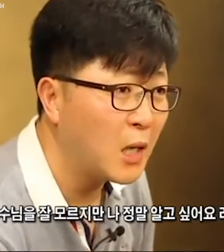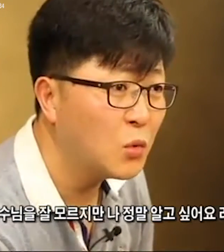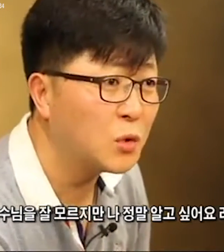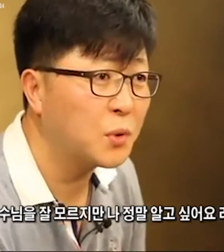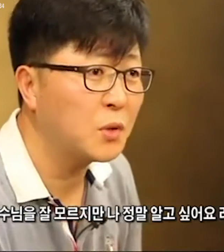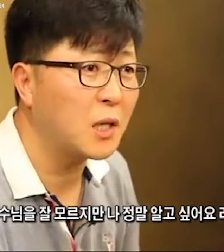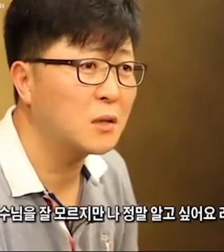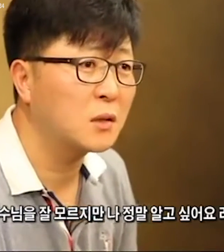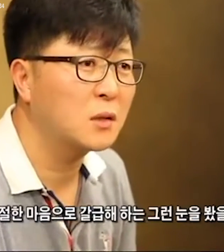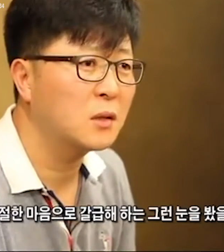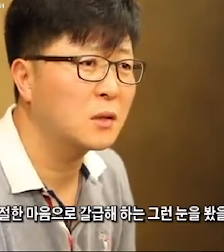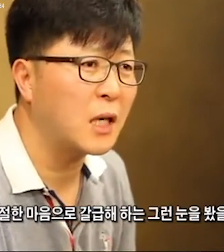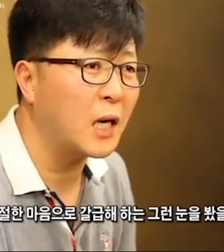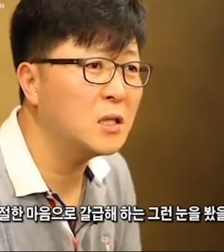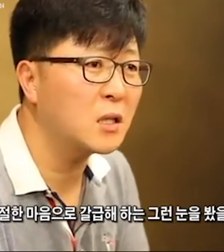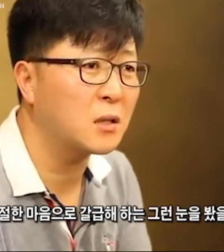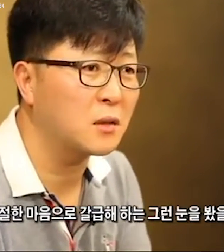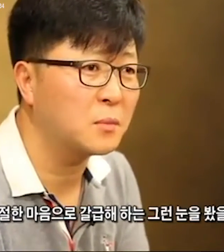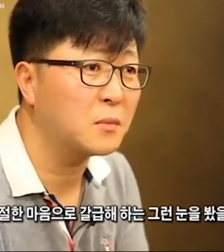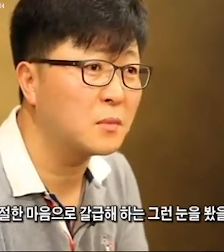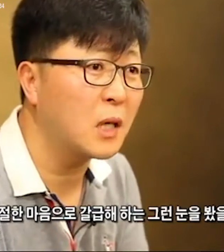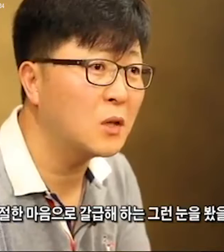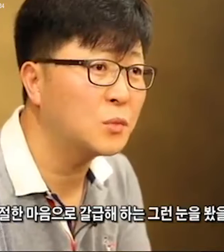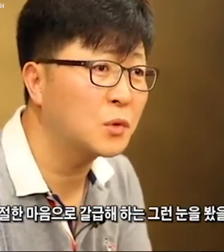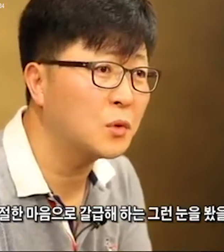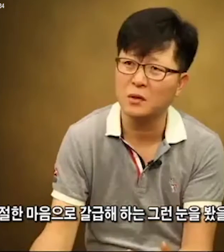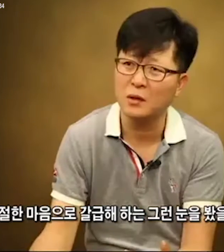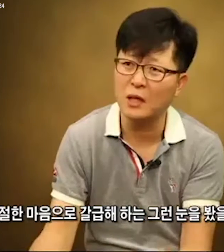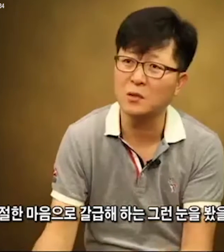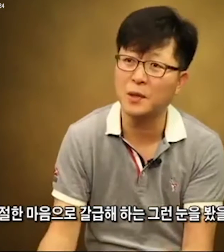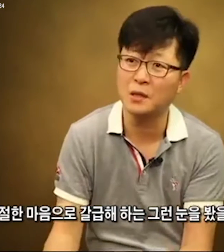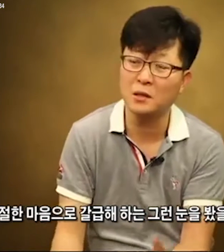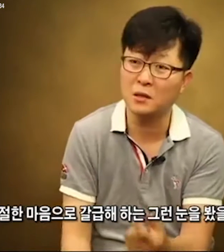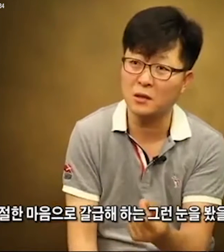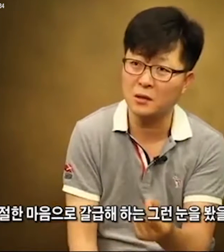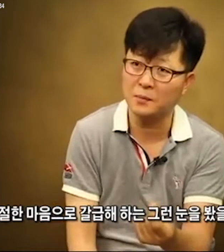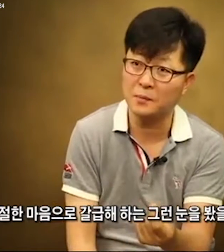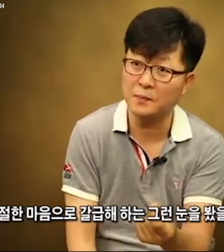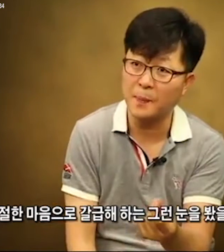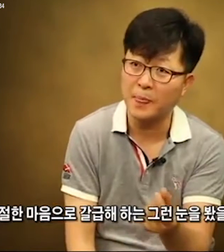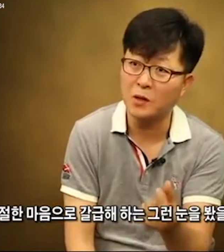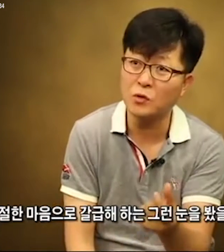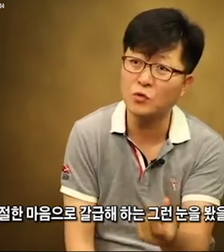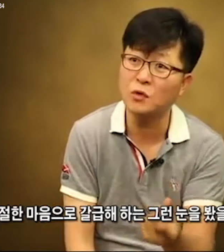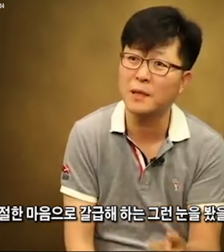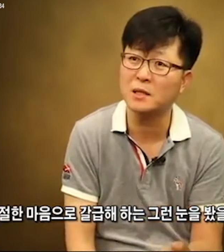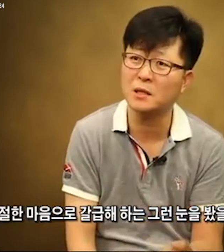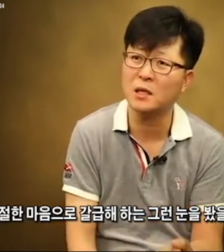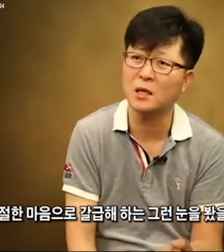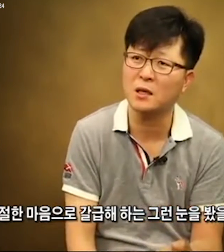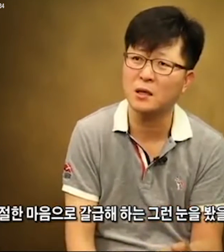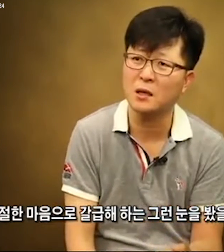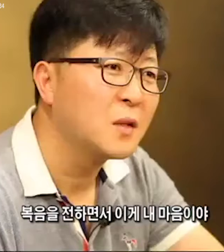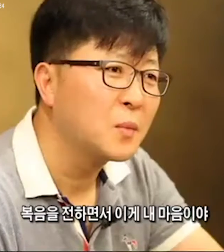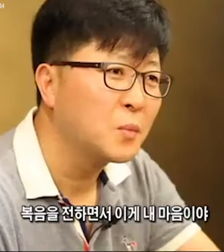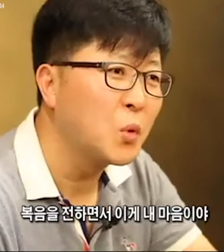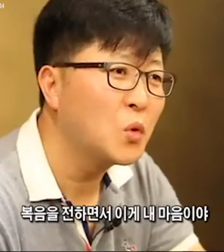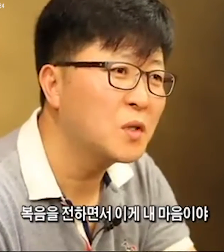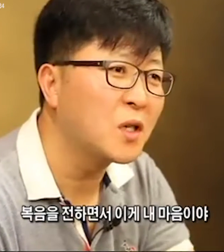네, 정말 알고 싶어요 라는 그 간절한 마음으로 갈급해하는 그런 눈을 봤을